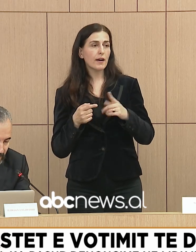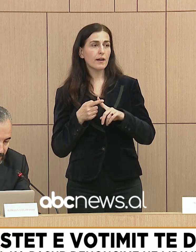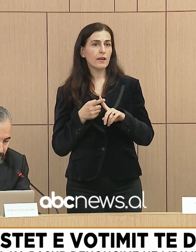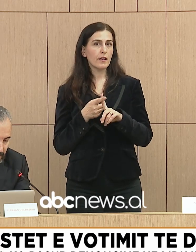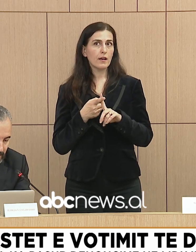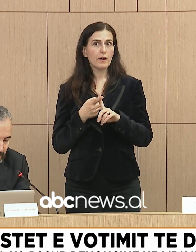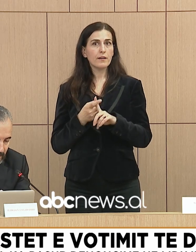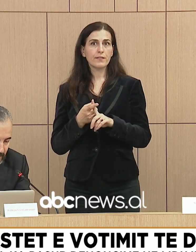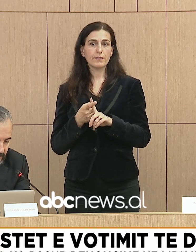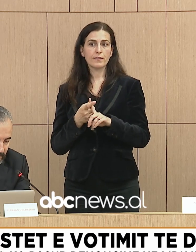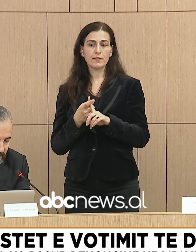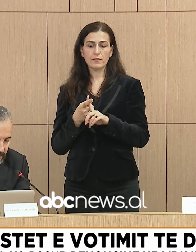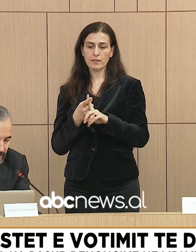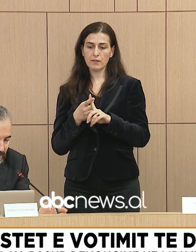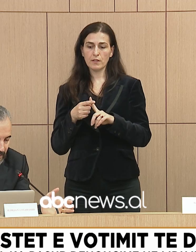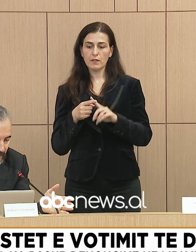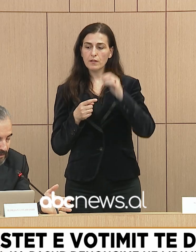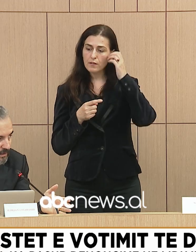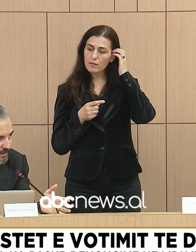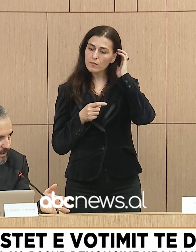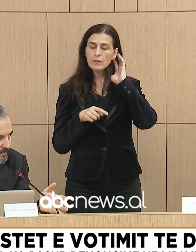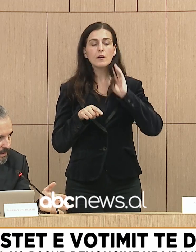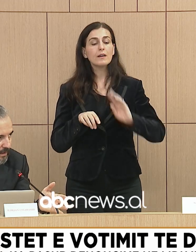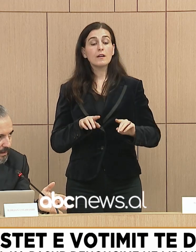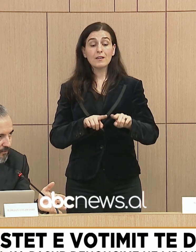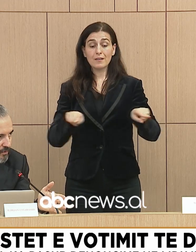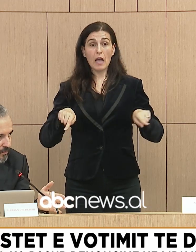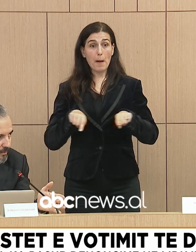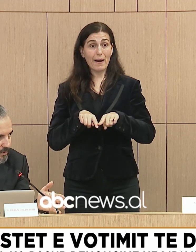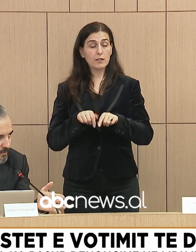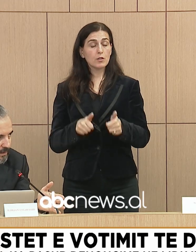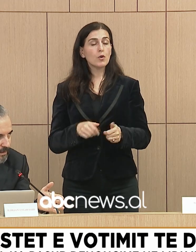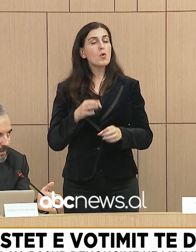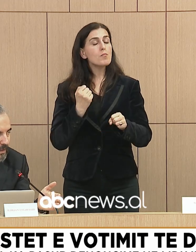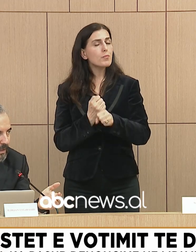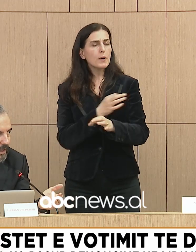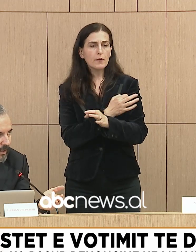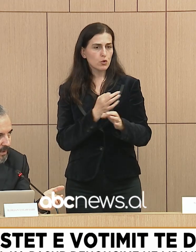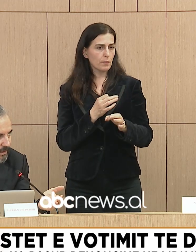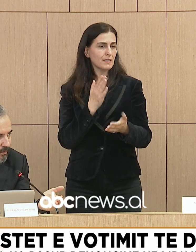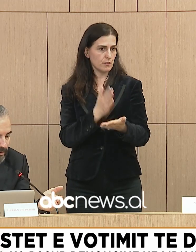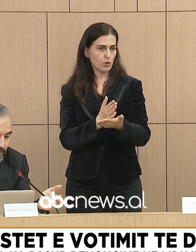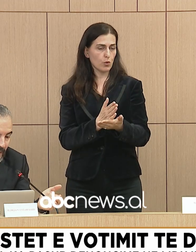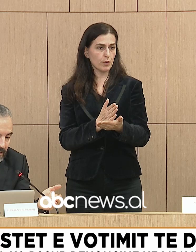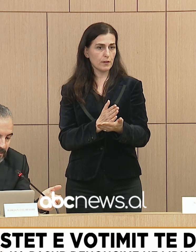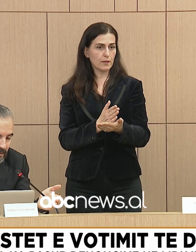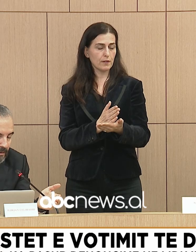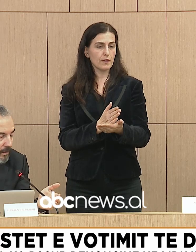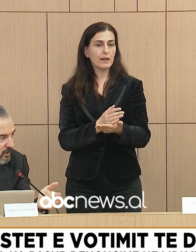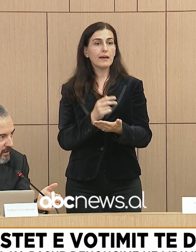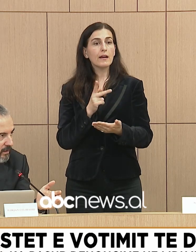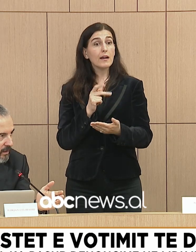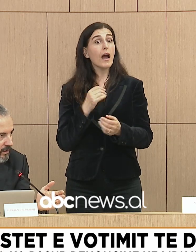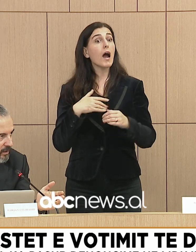të evidentohet është fakti që IC sistem ka funksionuar më së miri dhe e ka parandaluar të paktën